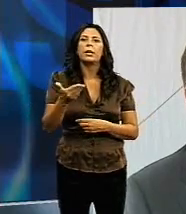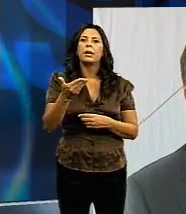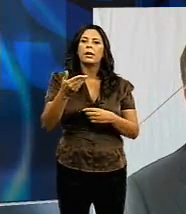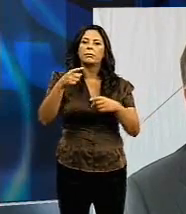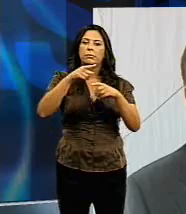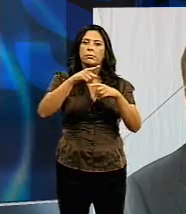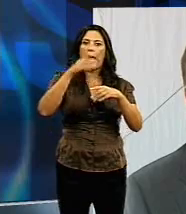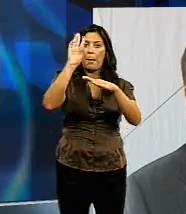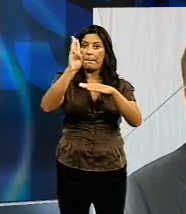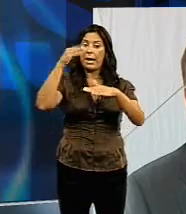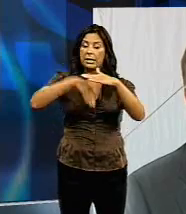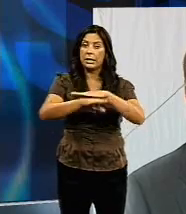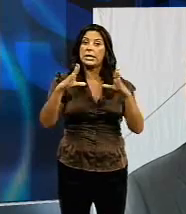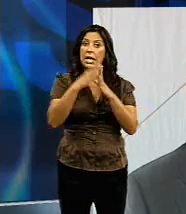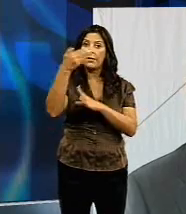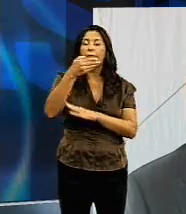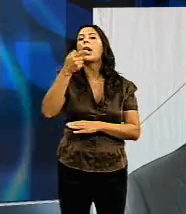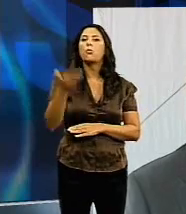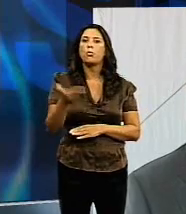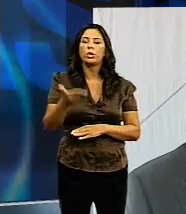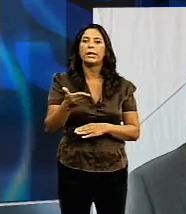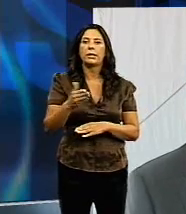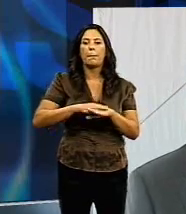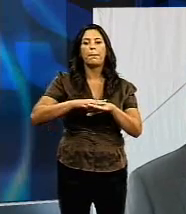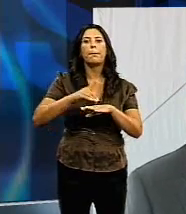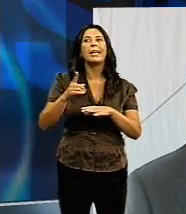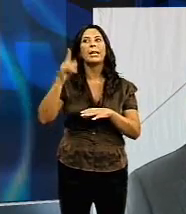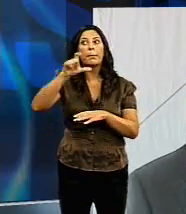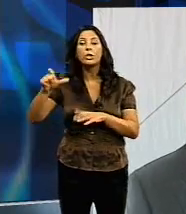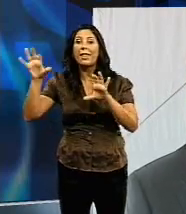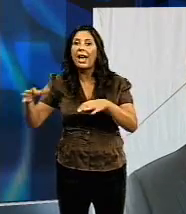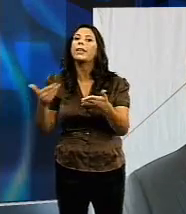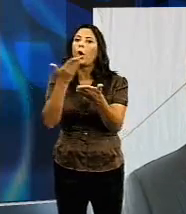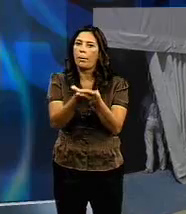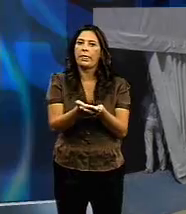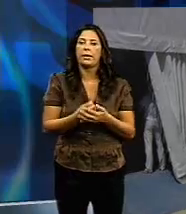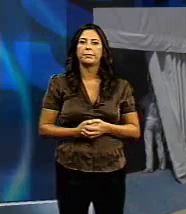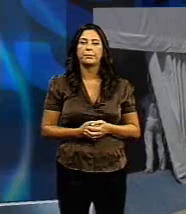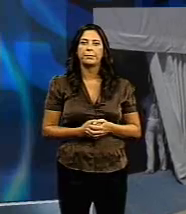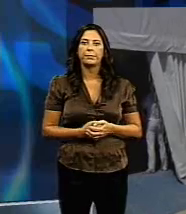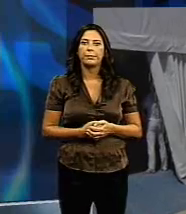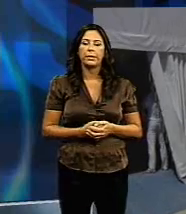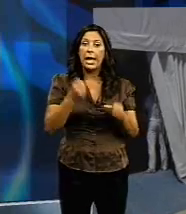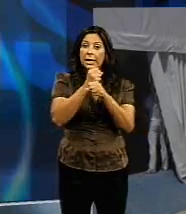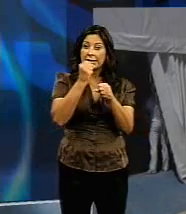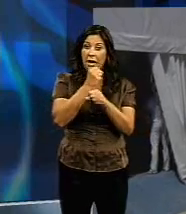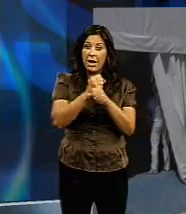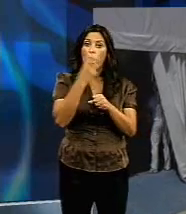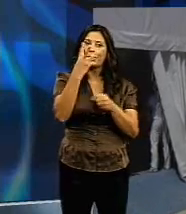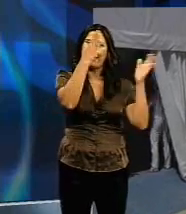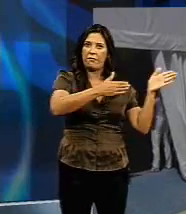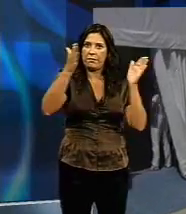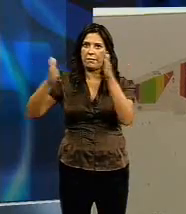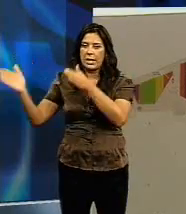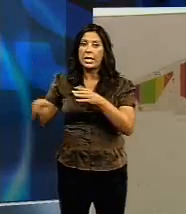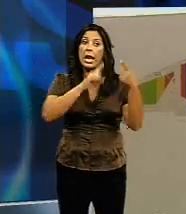ser una unidad muy importante dentro de eso, muy demandada por todos los gaditanos. Los trabajos constarán de tres fases. La